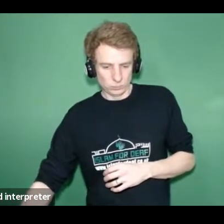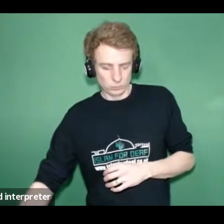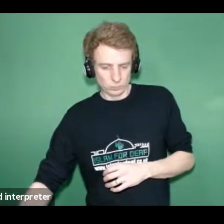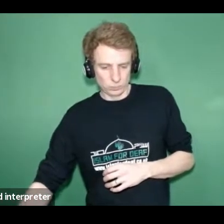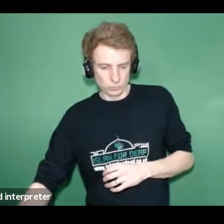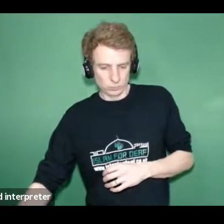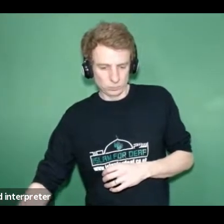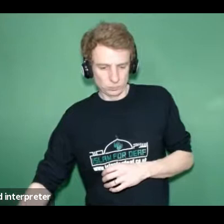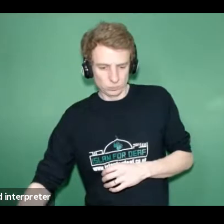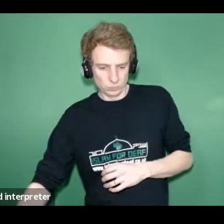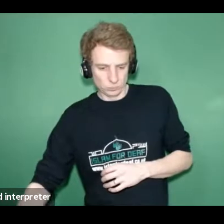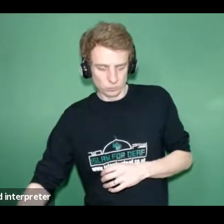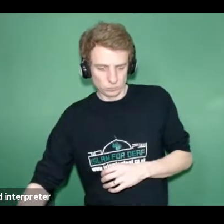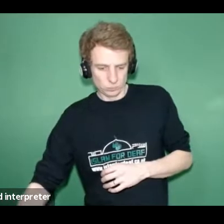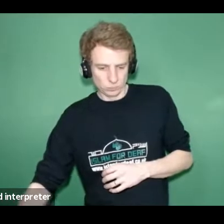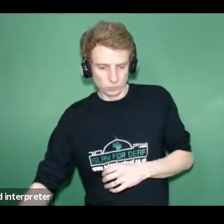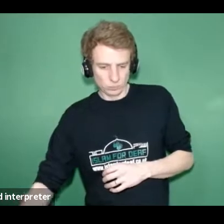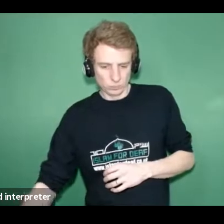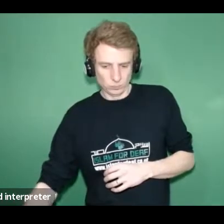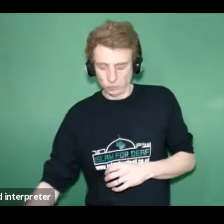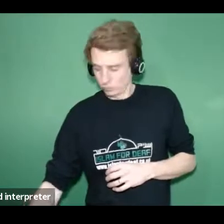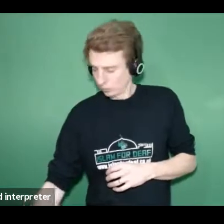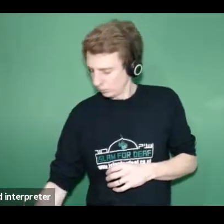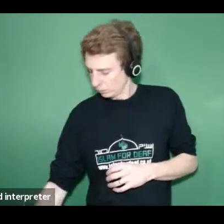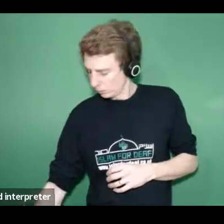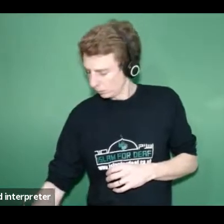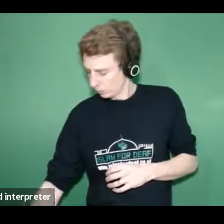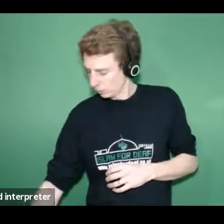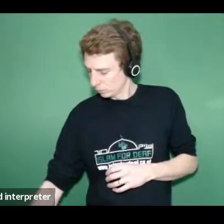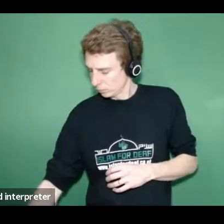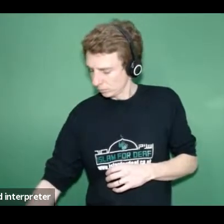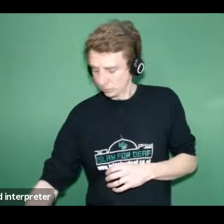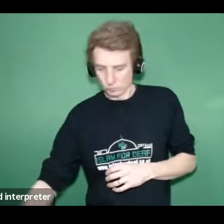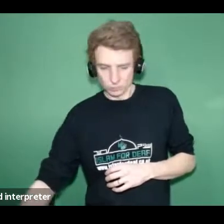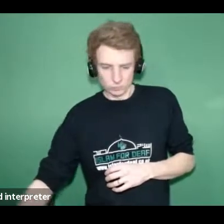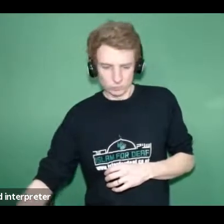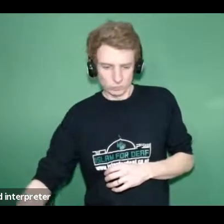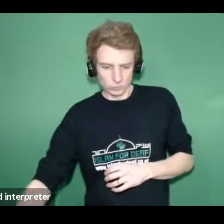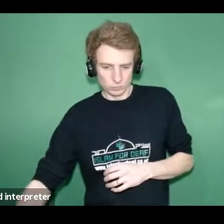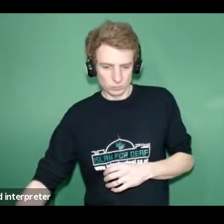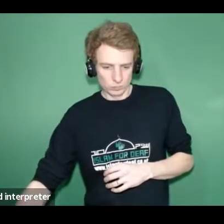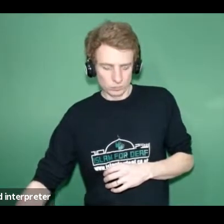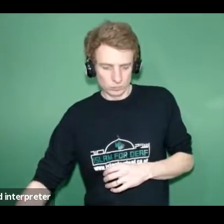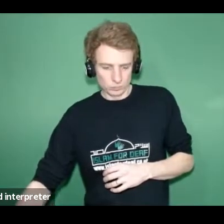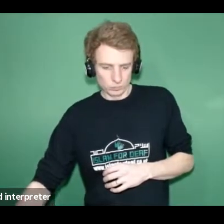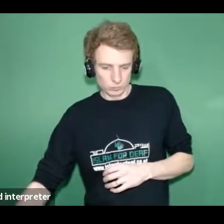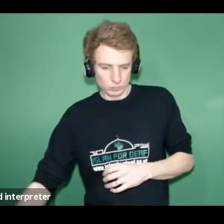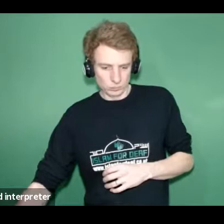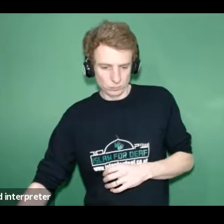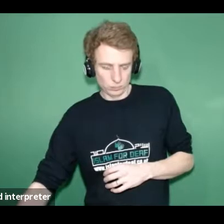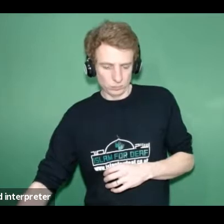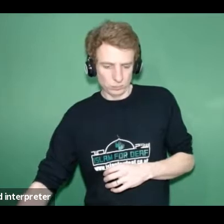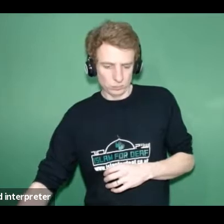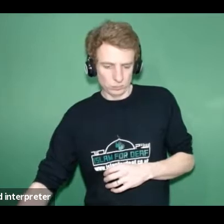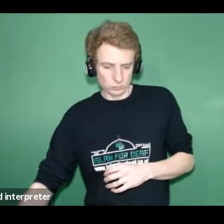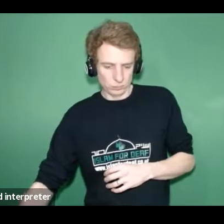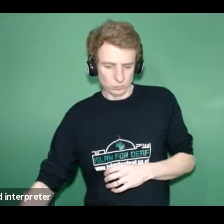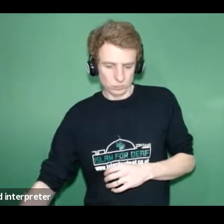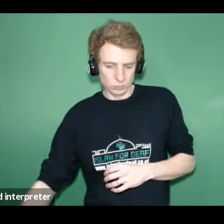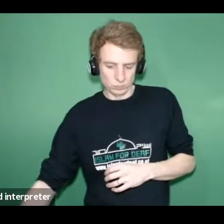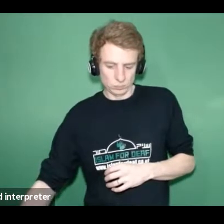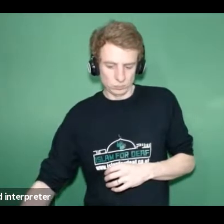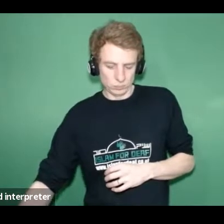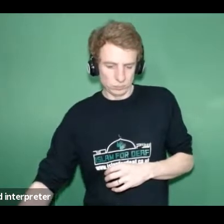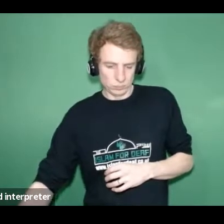يفهم العربية فإنه ينبغي أن يقرأ في النهار شيئا